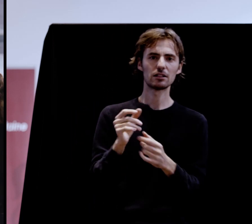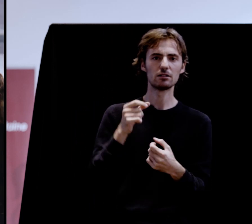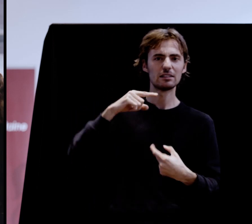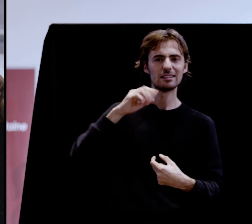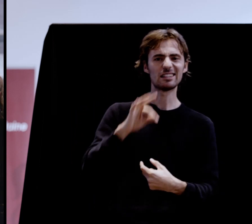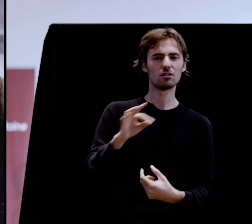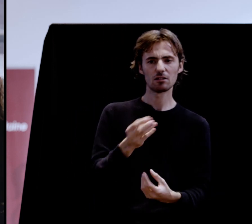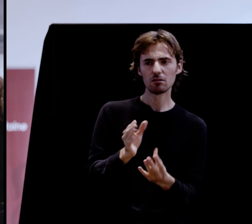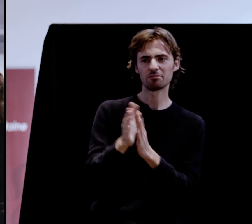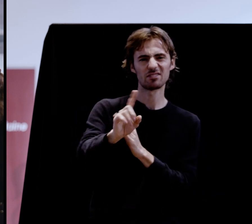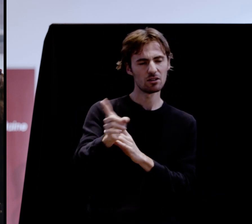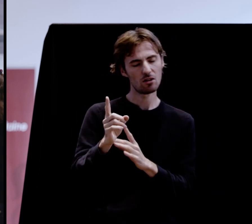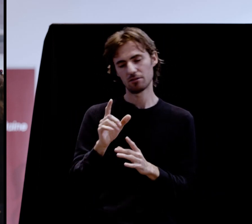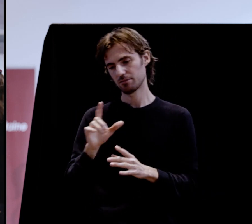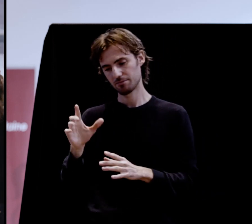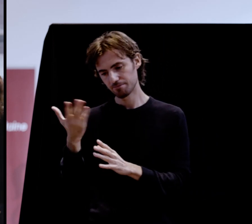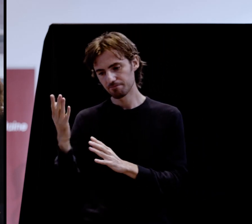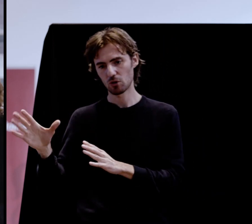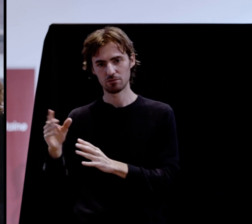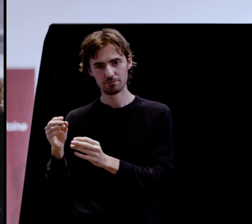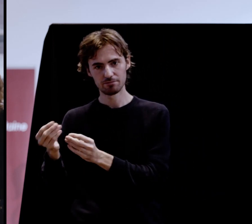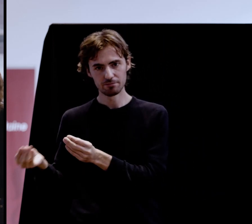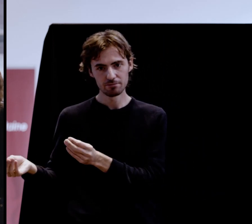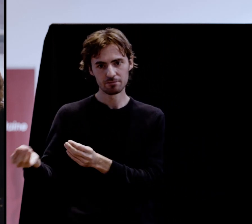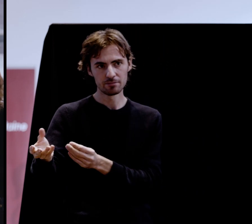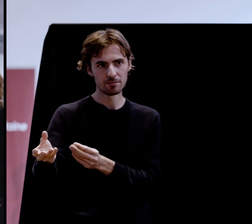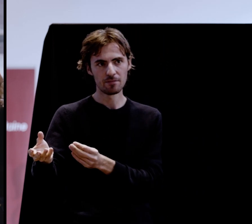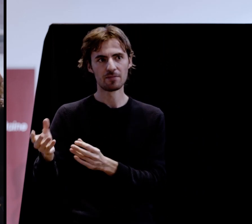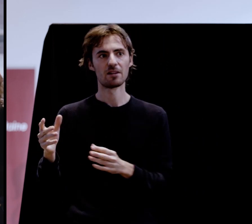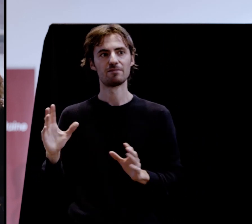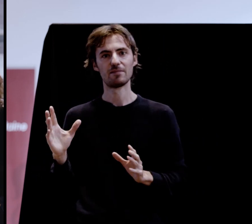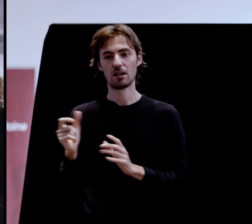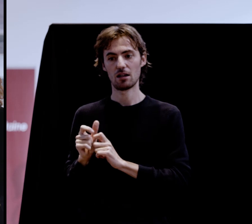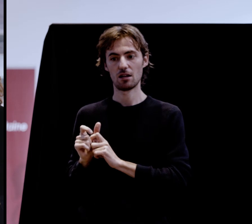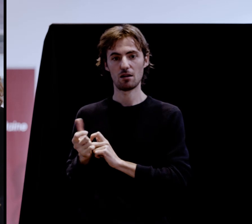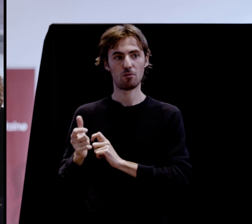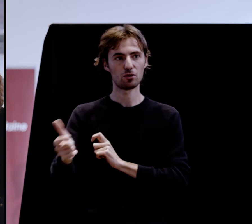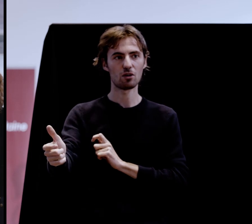on donne de la LH et de la FSH, mais le protocole est